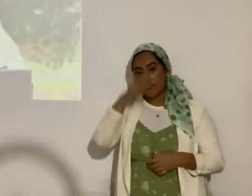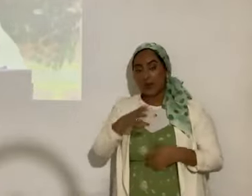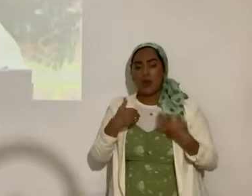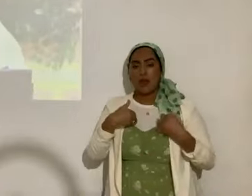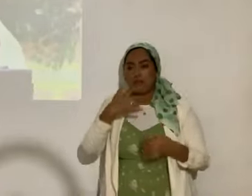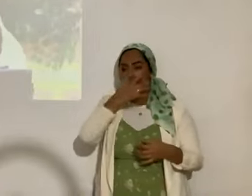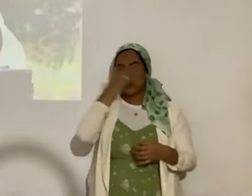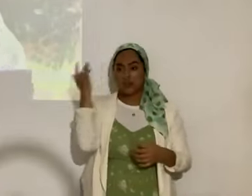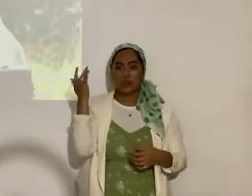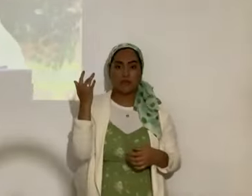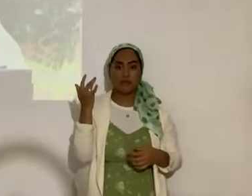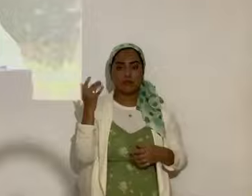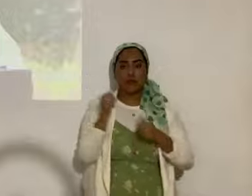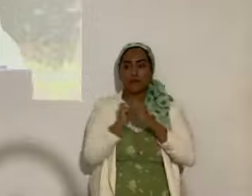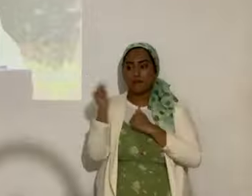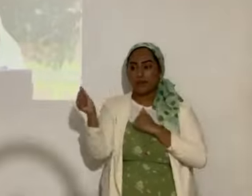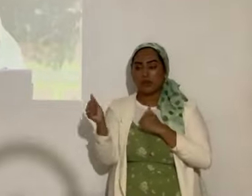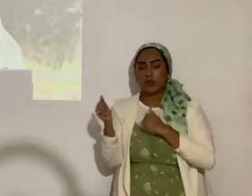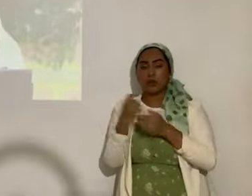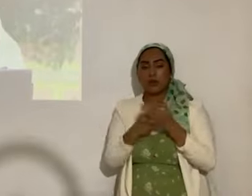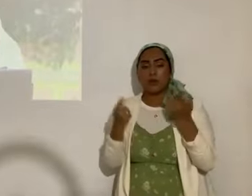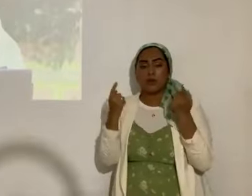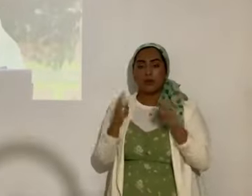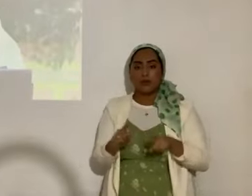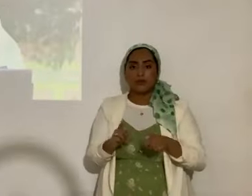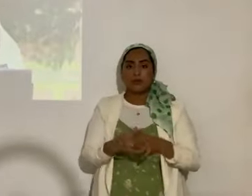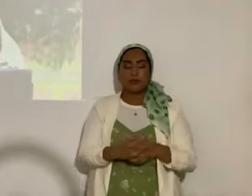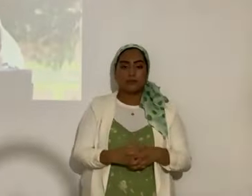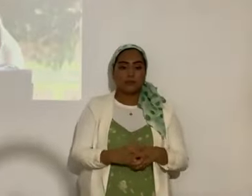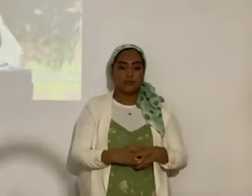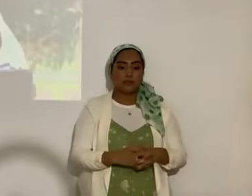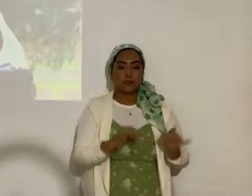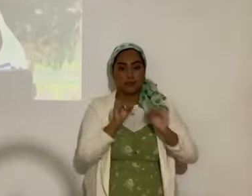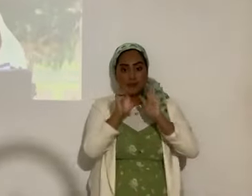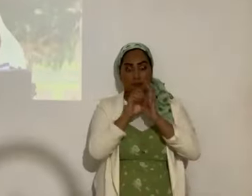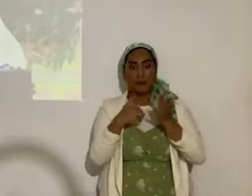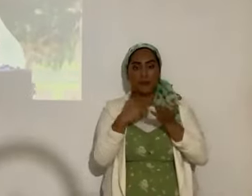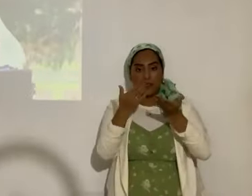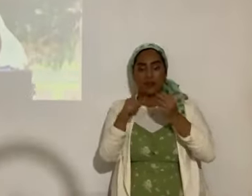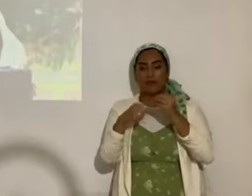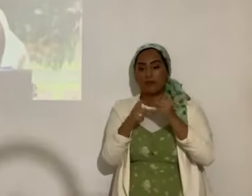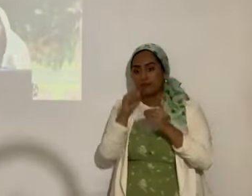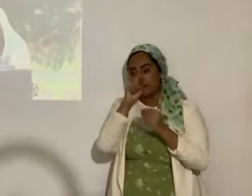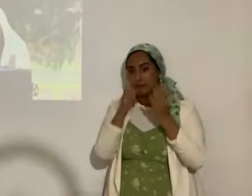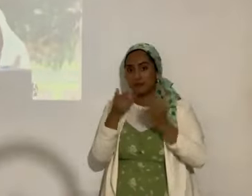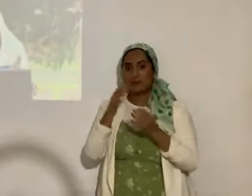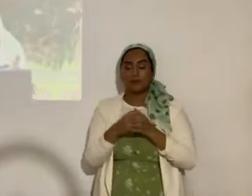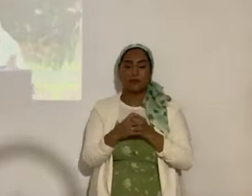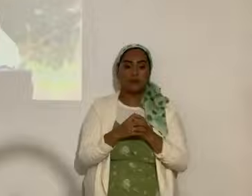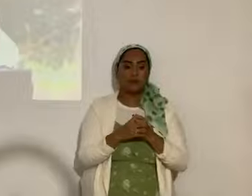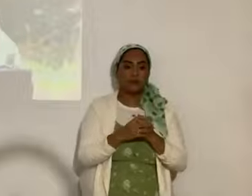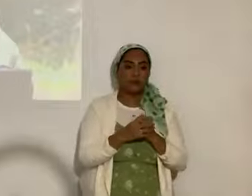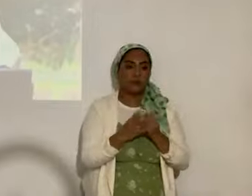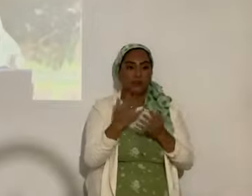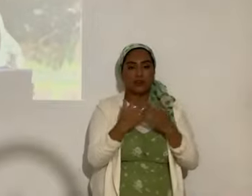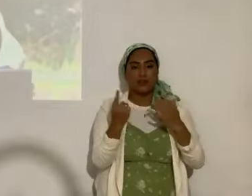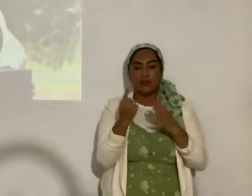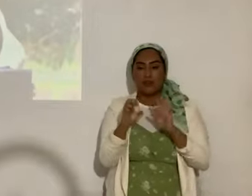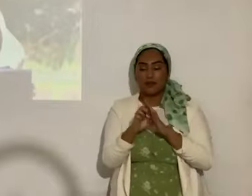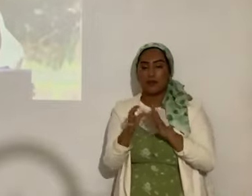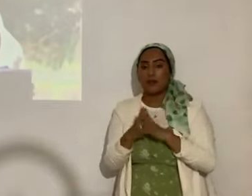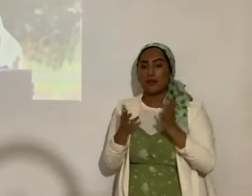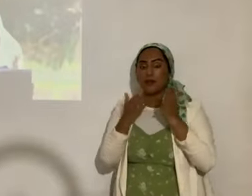olvidado se ha alejado Y qué ha pasado sí como el ejemplo que les puse Tal vez es algo algo burdo